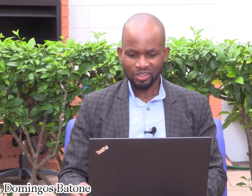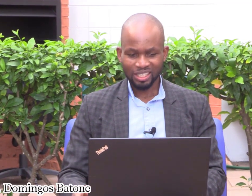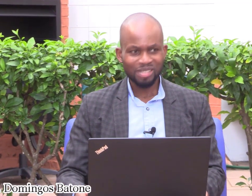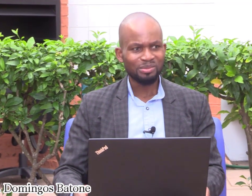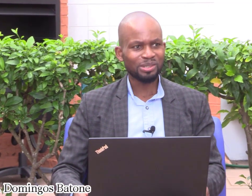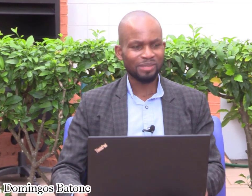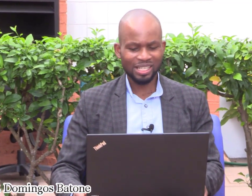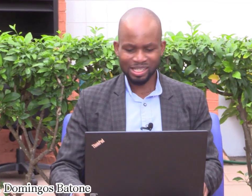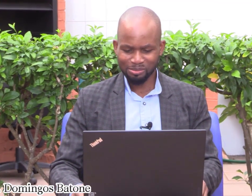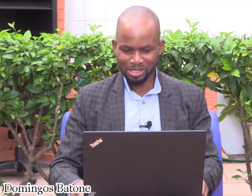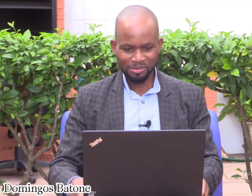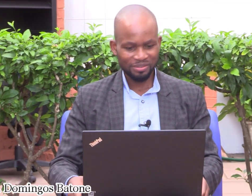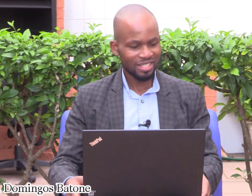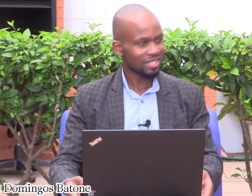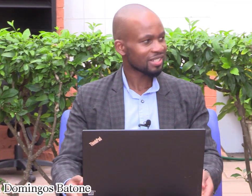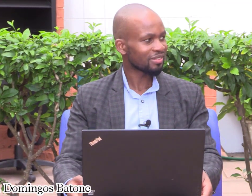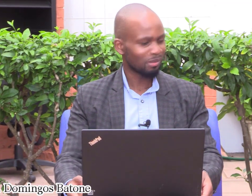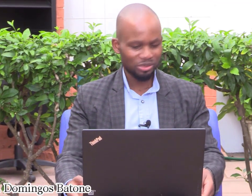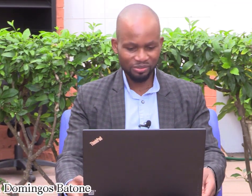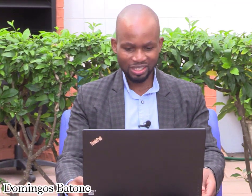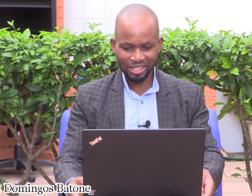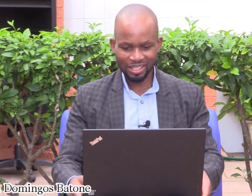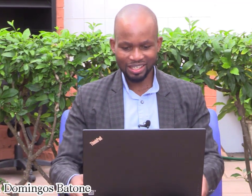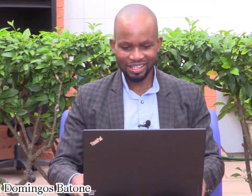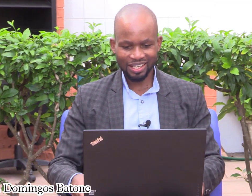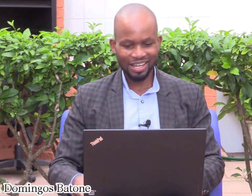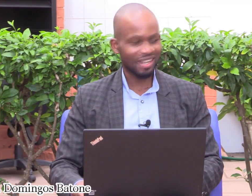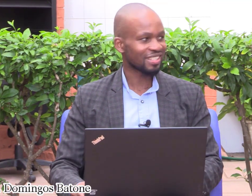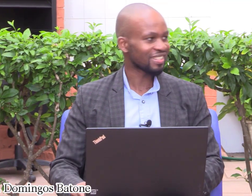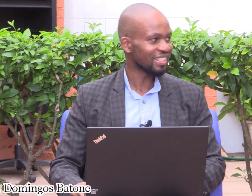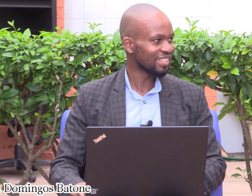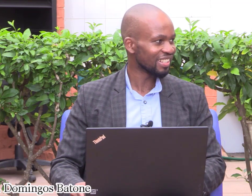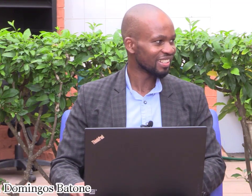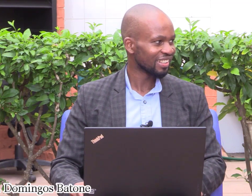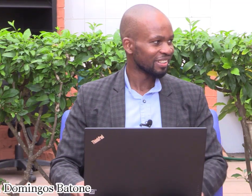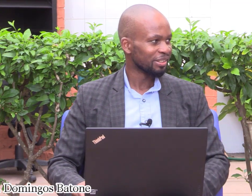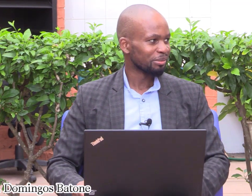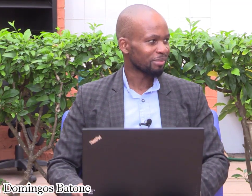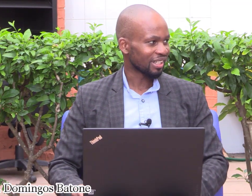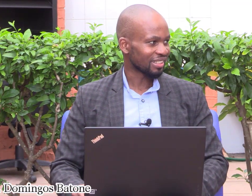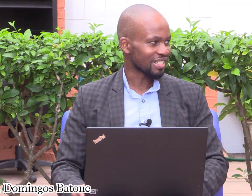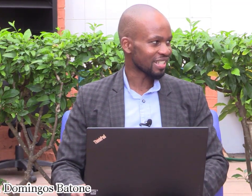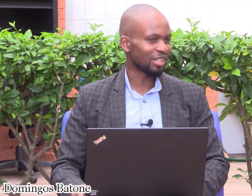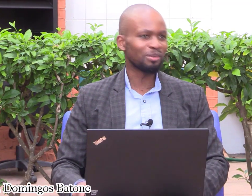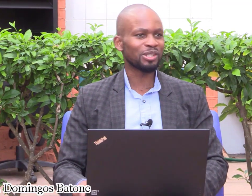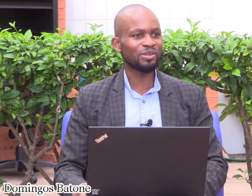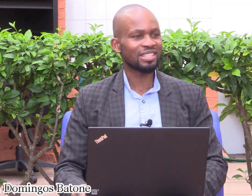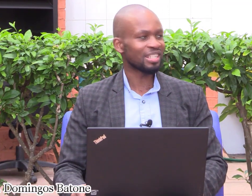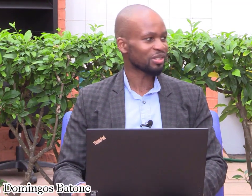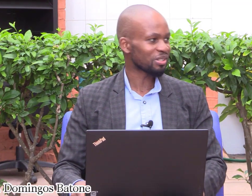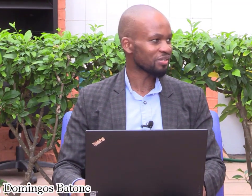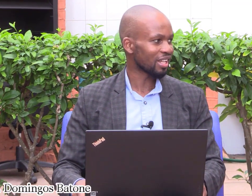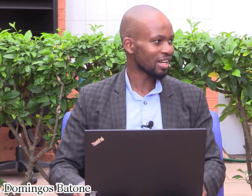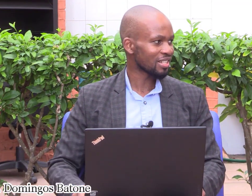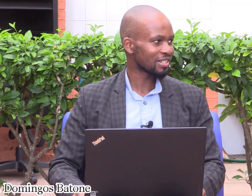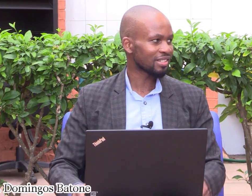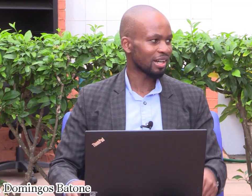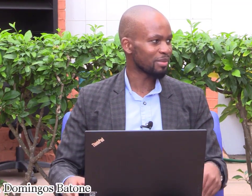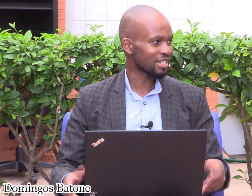Ok, muito obrigado mais uma vez. Vamos convidar a Carla Xerinda para tecer algumas considerações finais. A